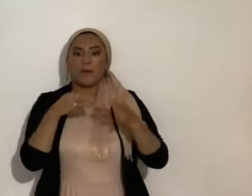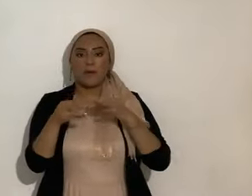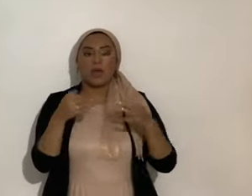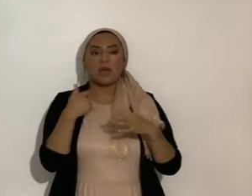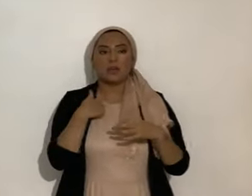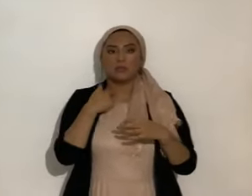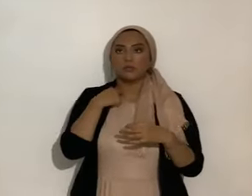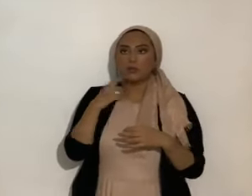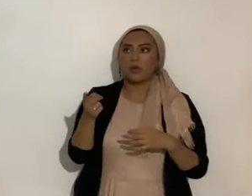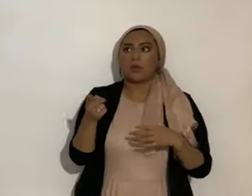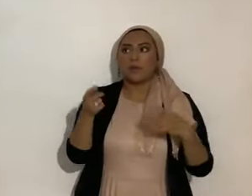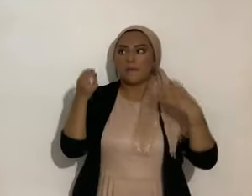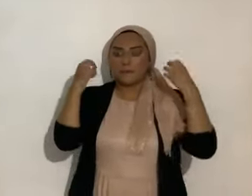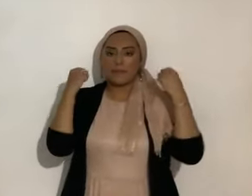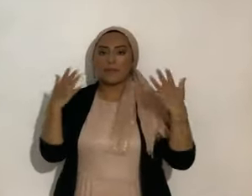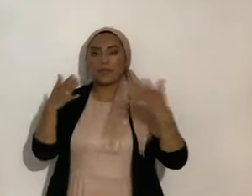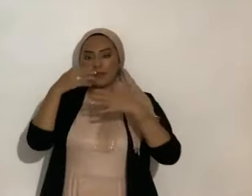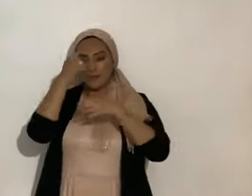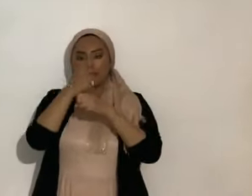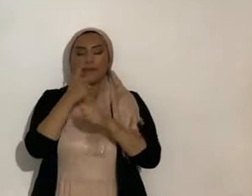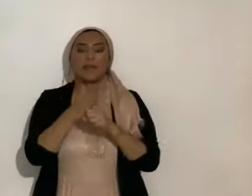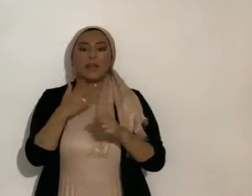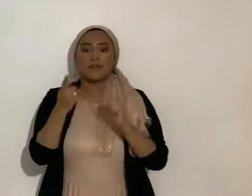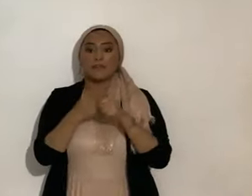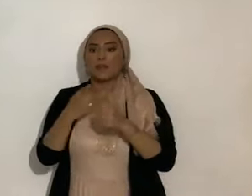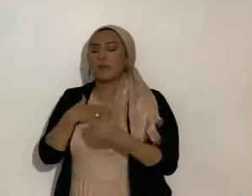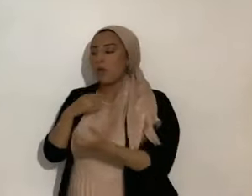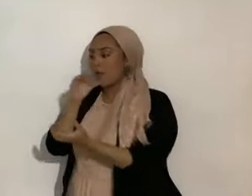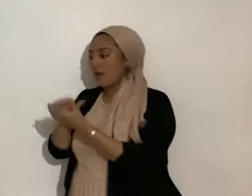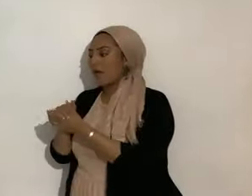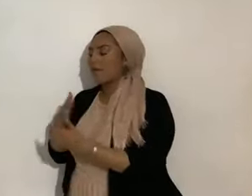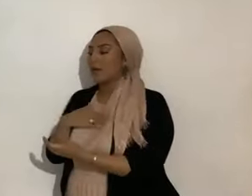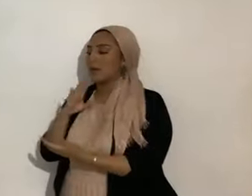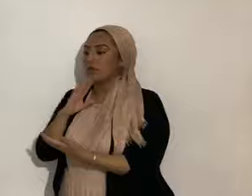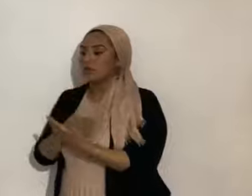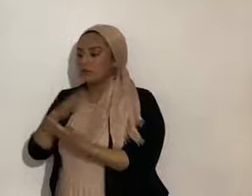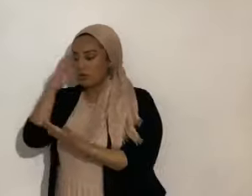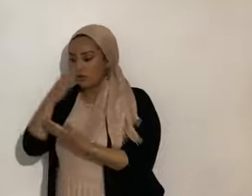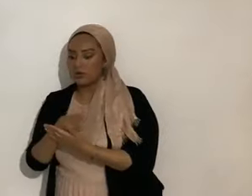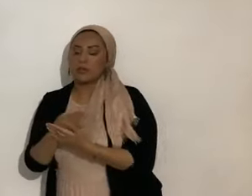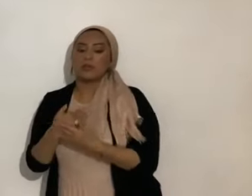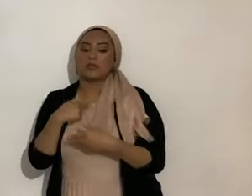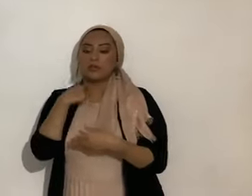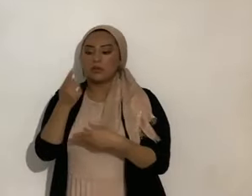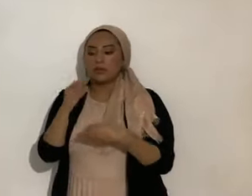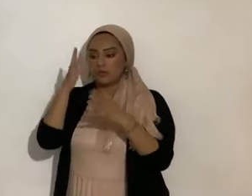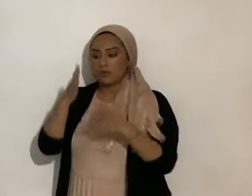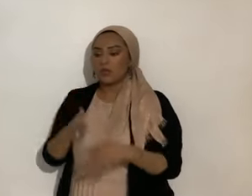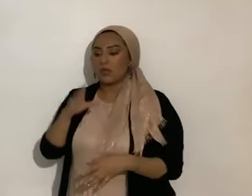platicaba a muchos hermanos, en primer lugar a mi esposa, a mis hijas, al amado Roel Luis,